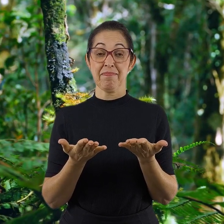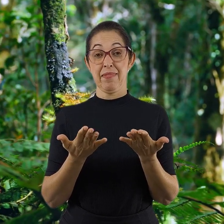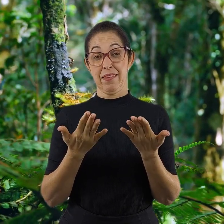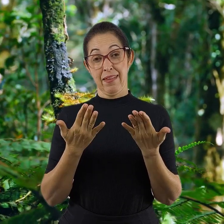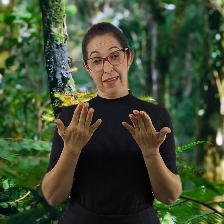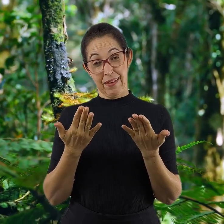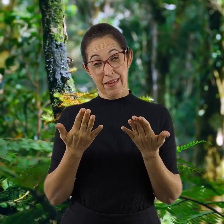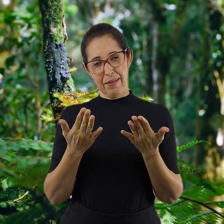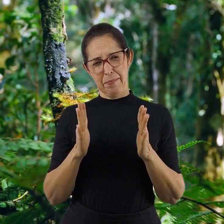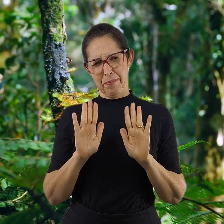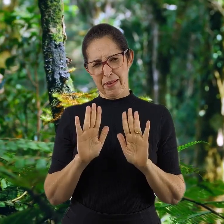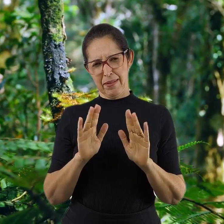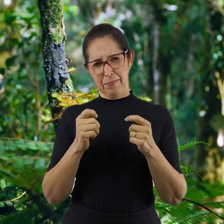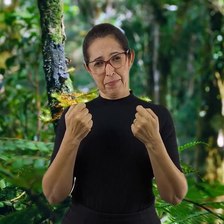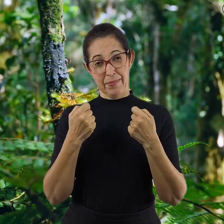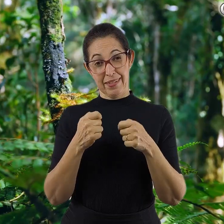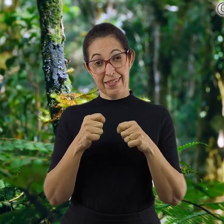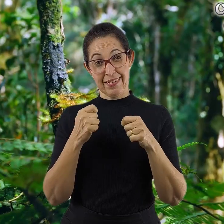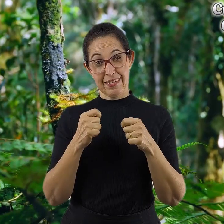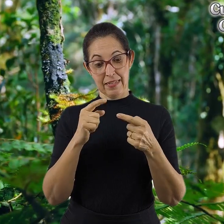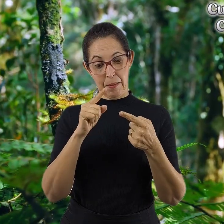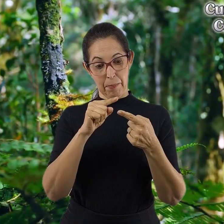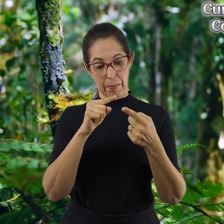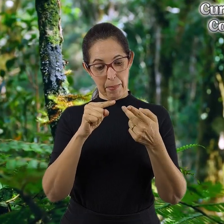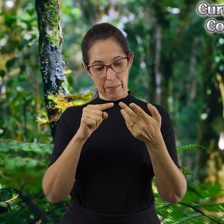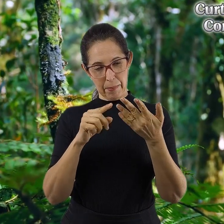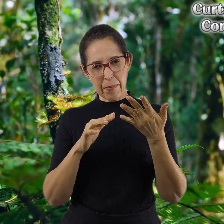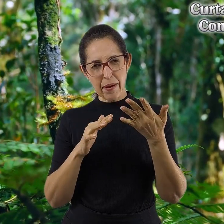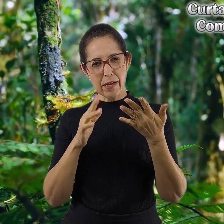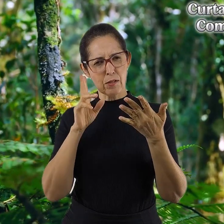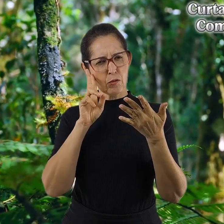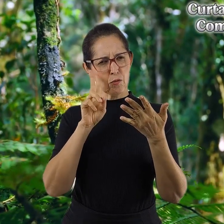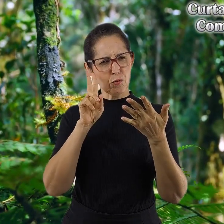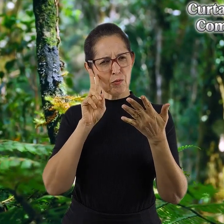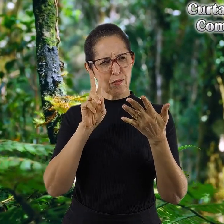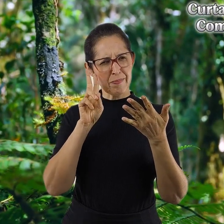alguns pontos precisam ser relembrados,